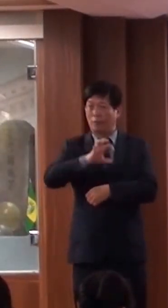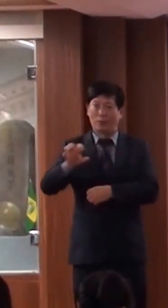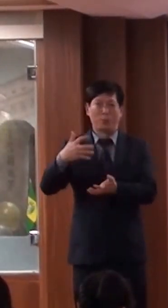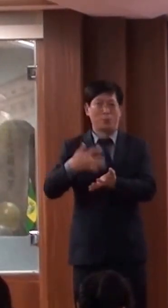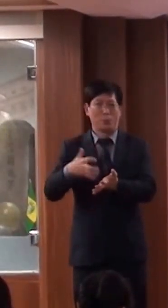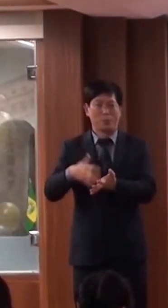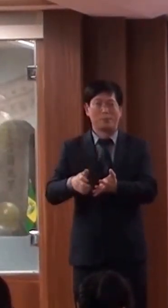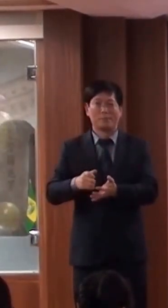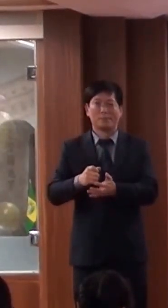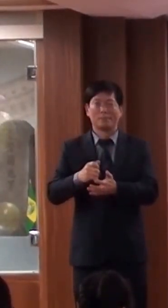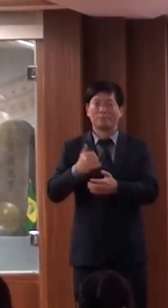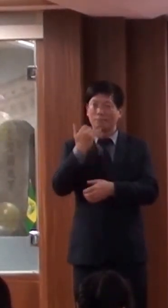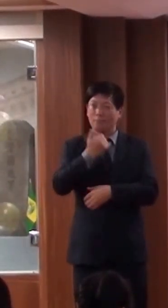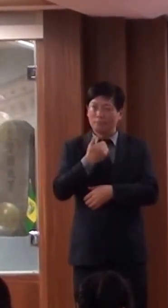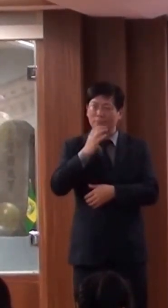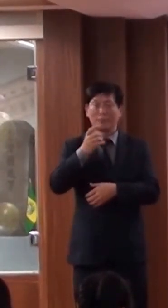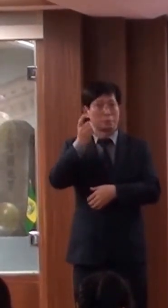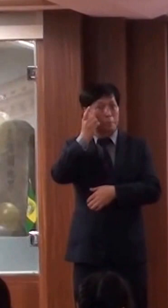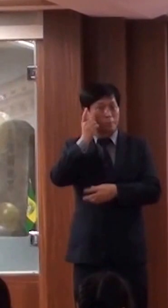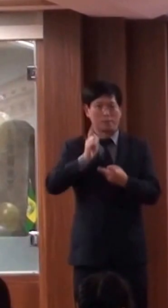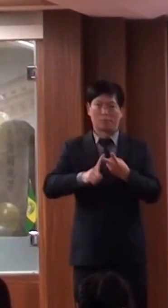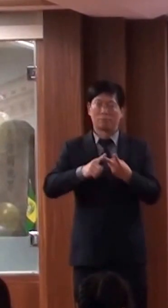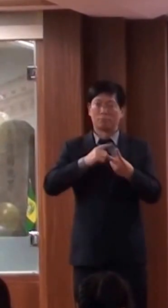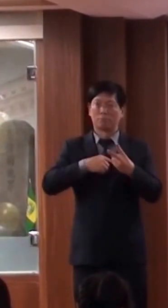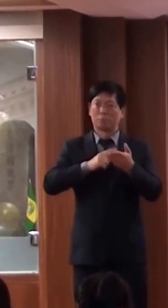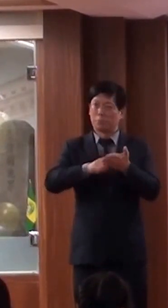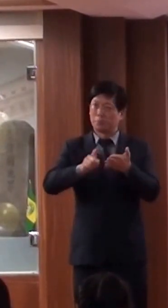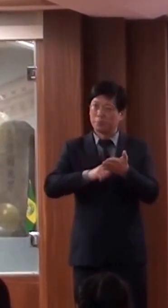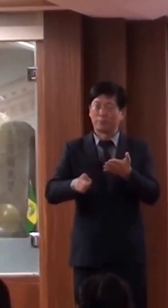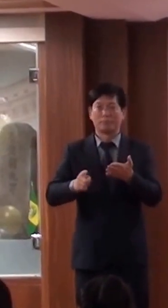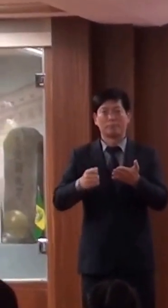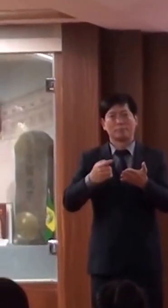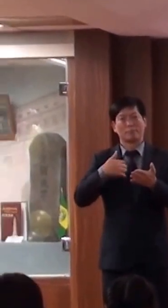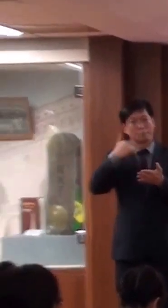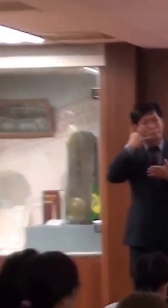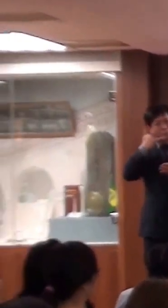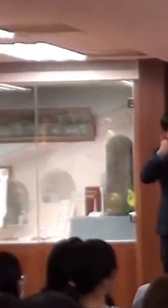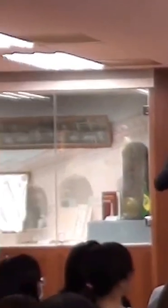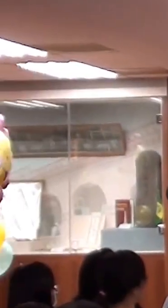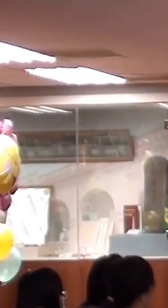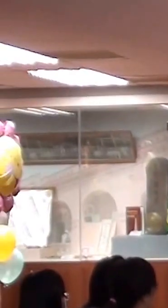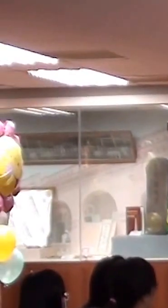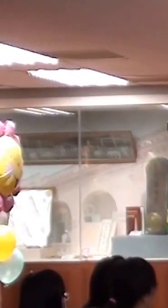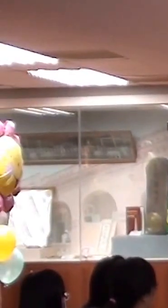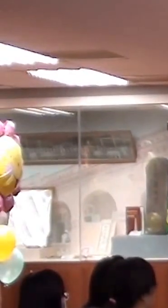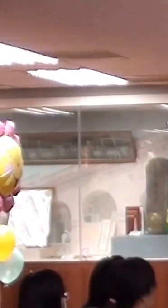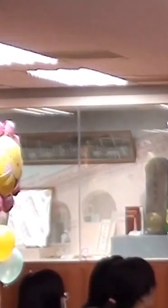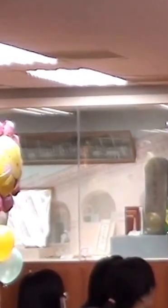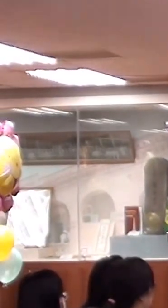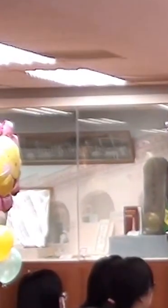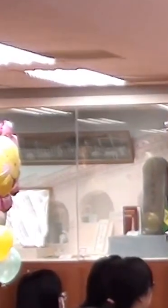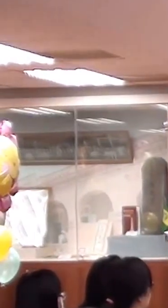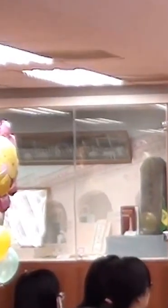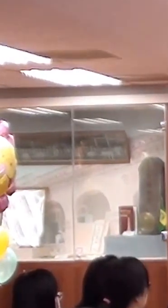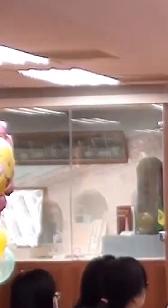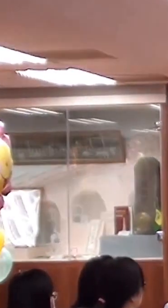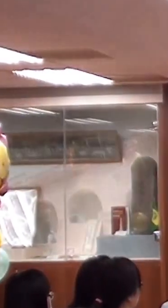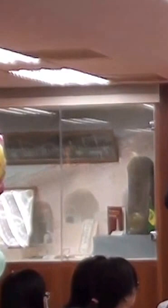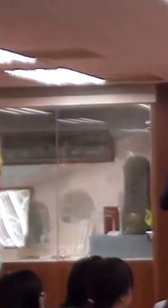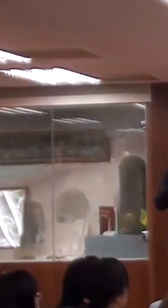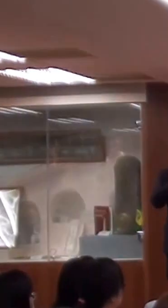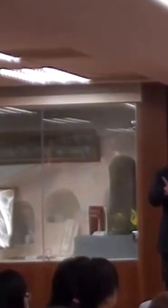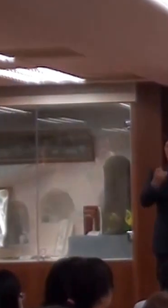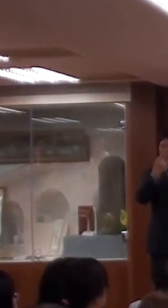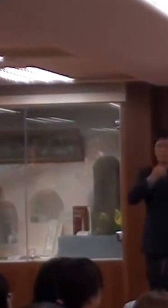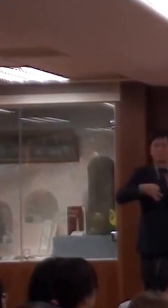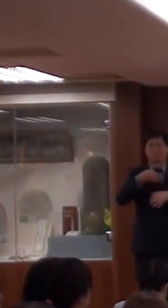很多不同的哦，可能用手机啦，用平板啦，或者是用电话啦，或者用电脑啦等等哦，各种不同的缴纳方